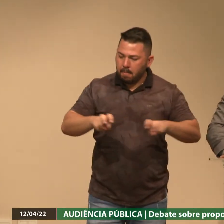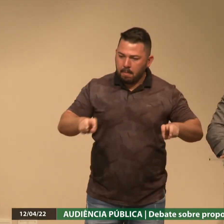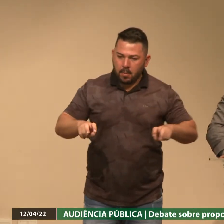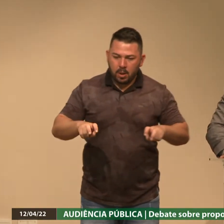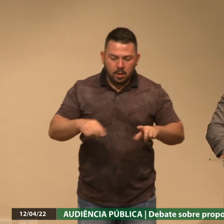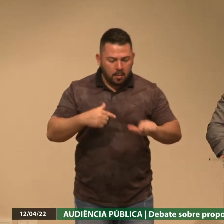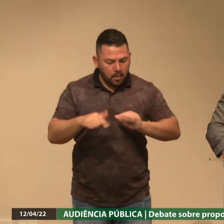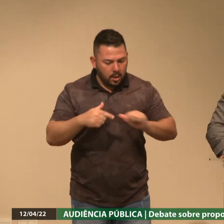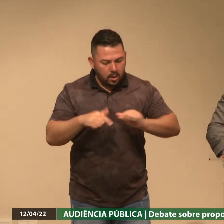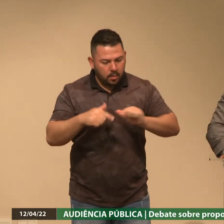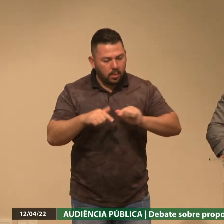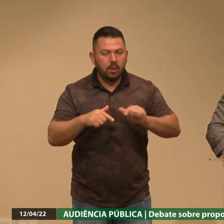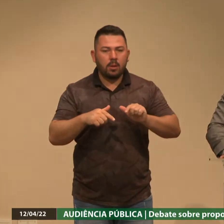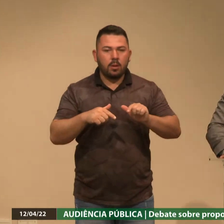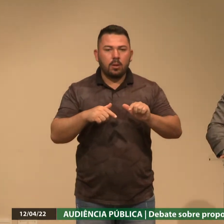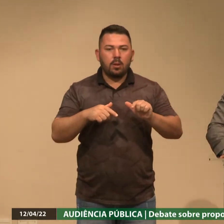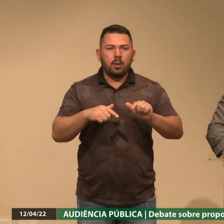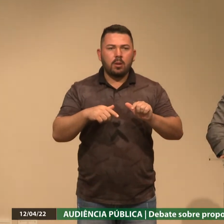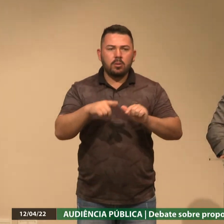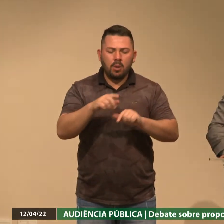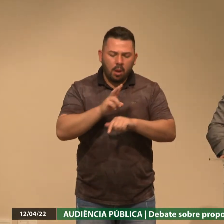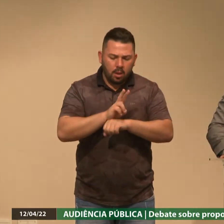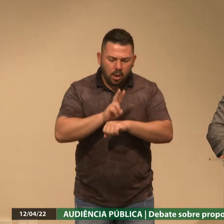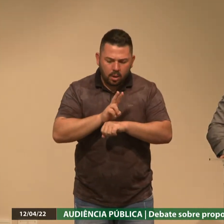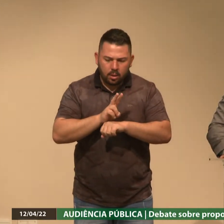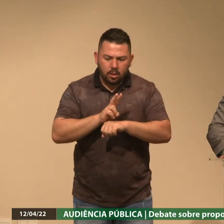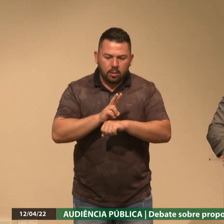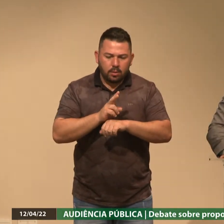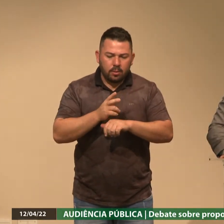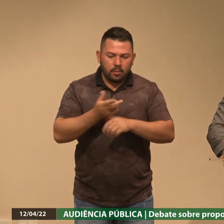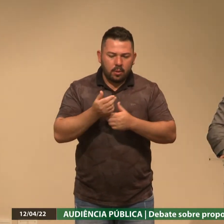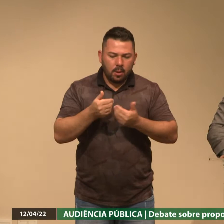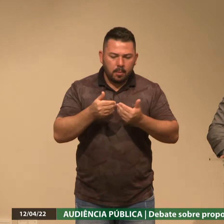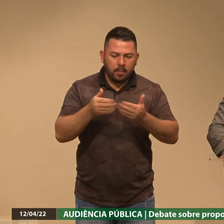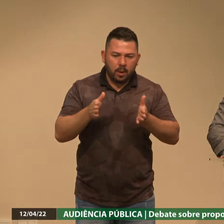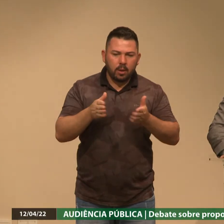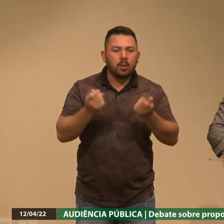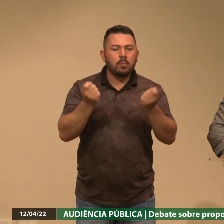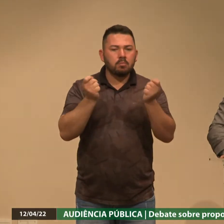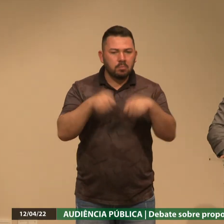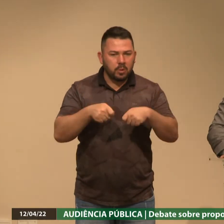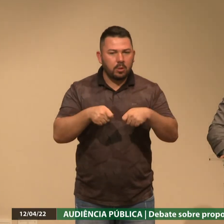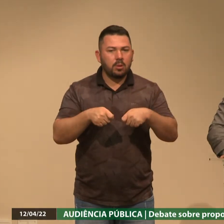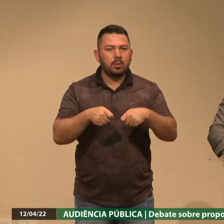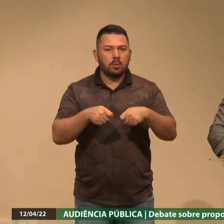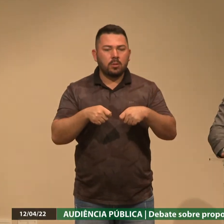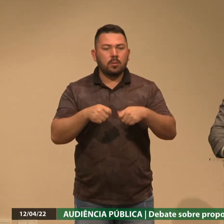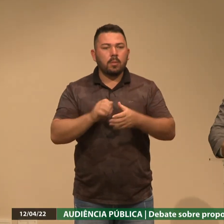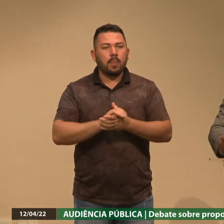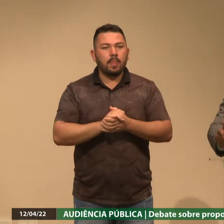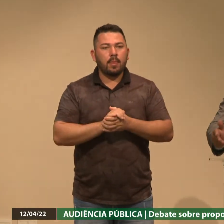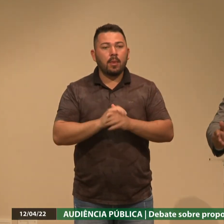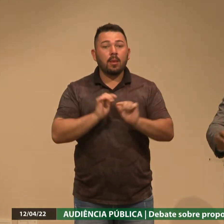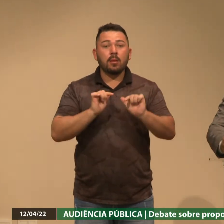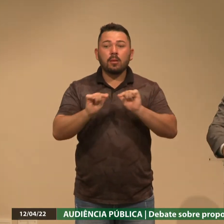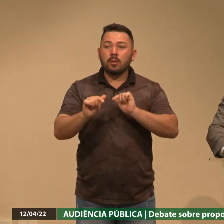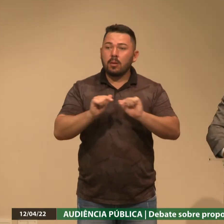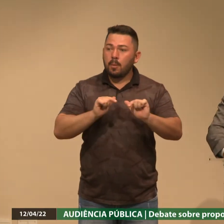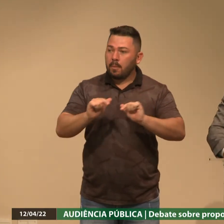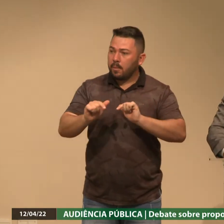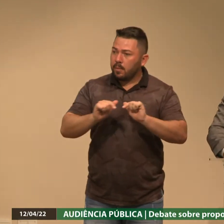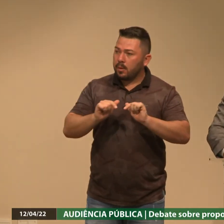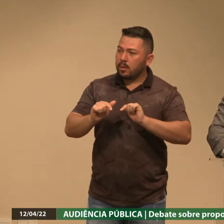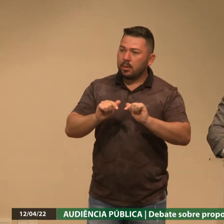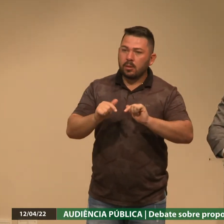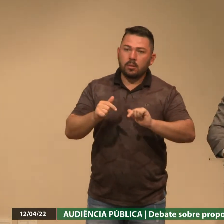prancha para trabalhar a gente teve o cuidado de deixar em aberto ainda possibilidade ainda no segundo parágrafo de trabalhar